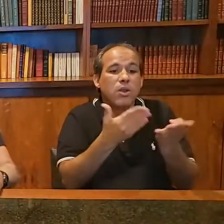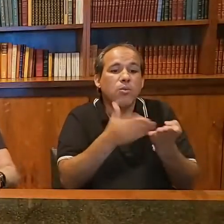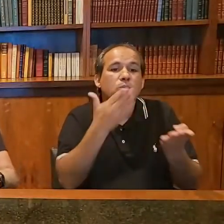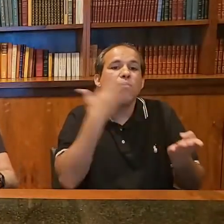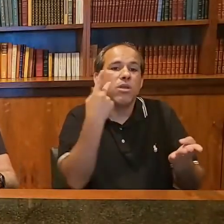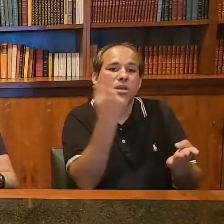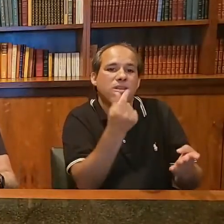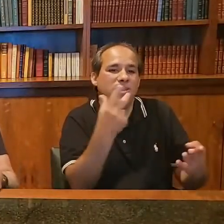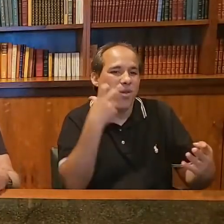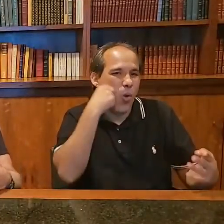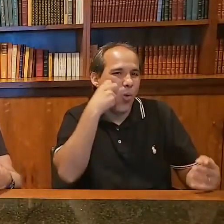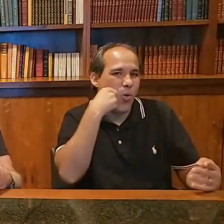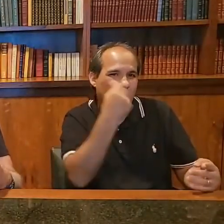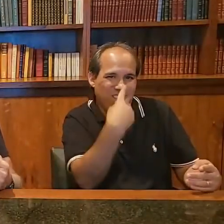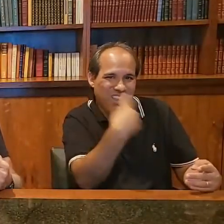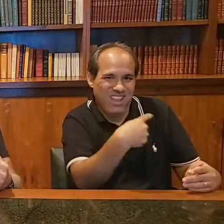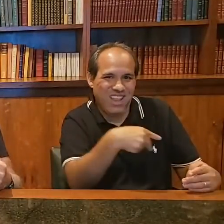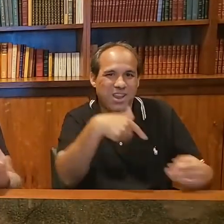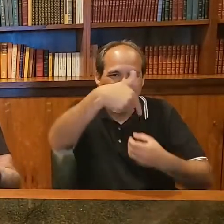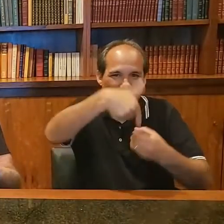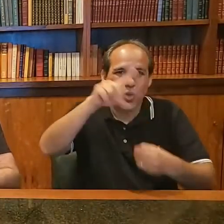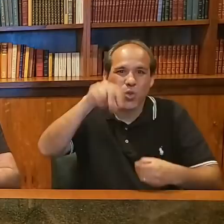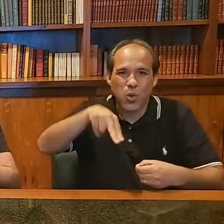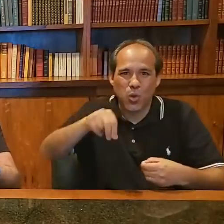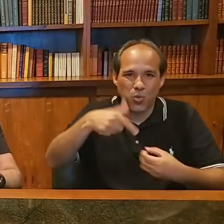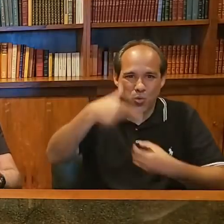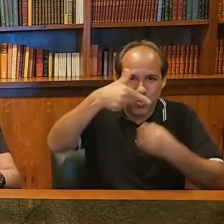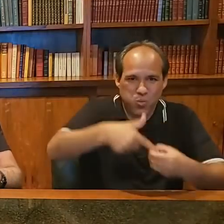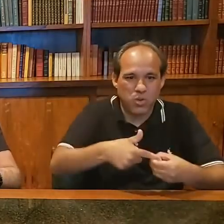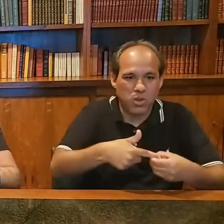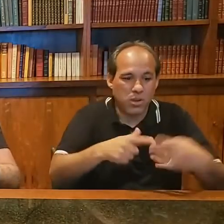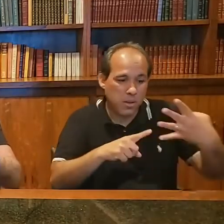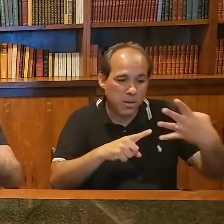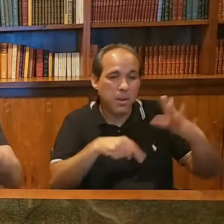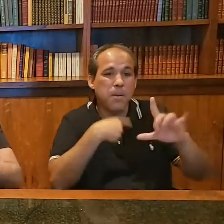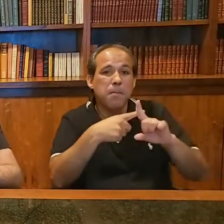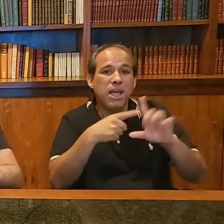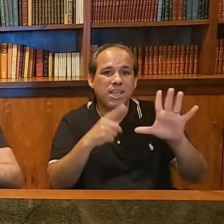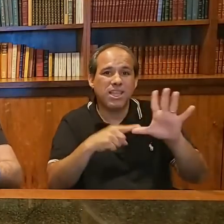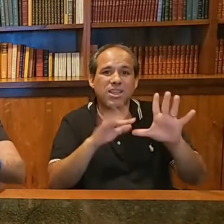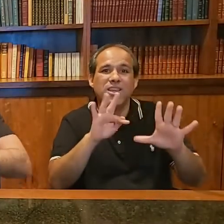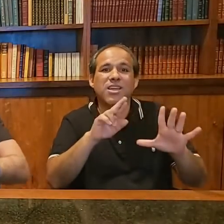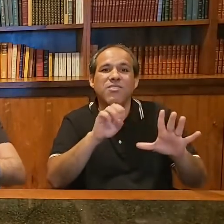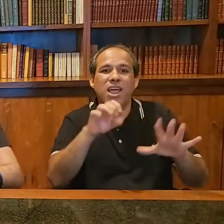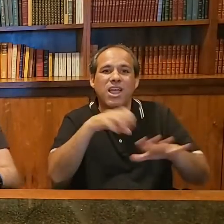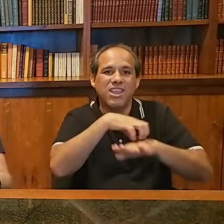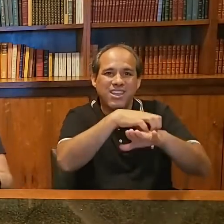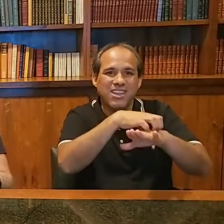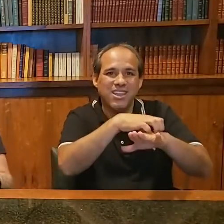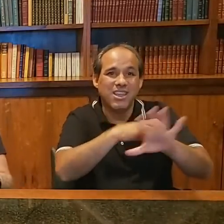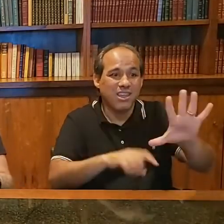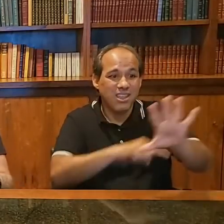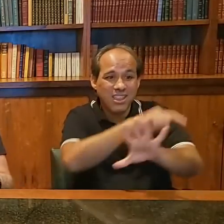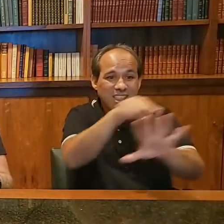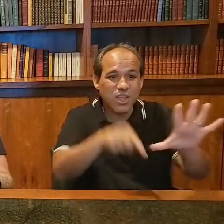o frete. Agora, vocês podem ver, pessoal, quando a gente mexe com esse assunto, a quantidade de pessoas que se volta contra mim.